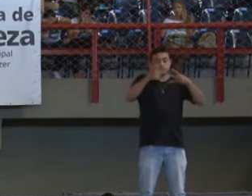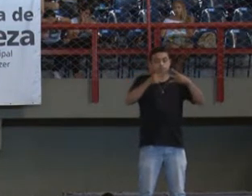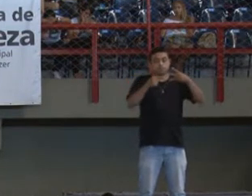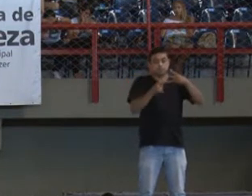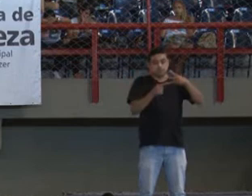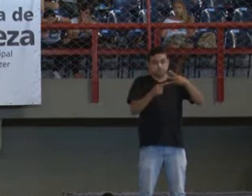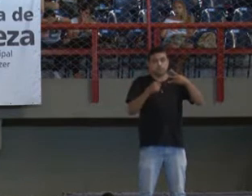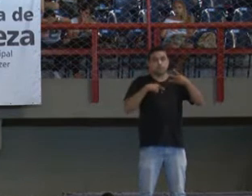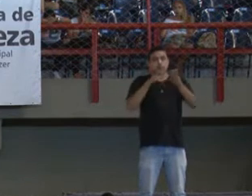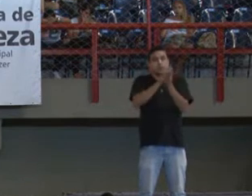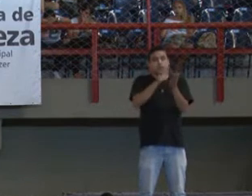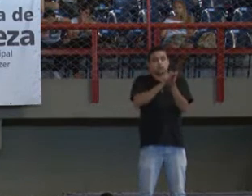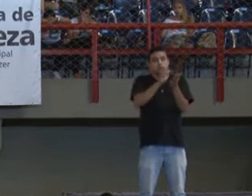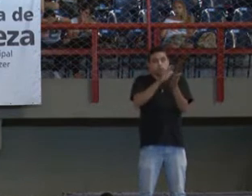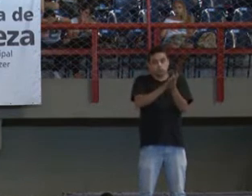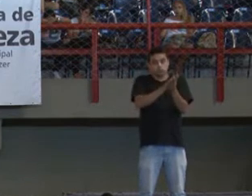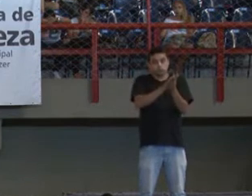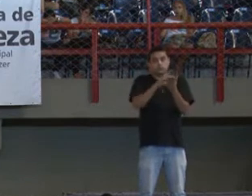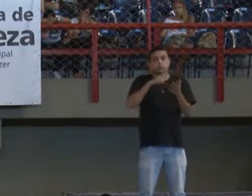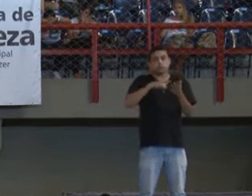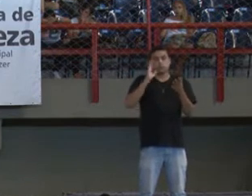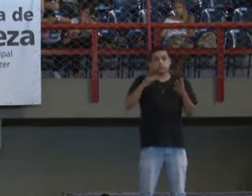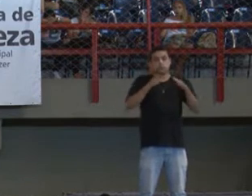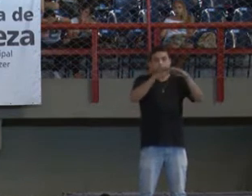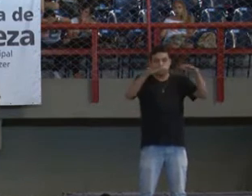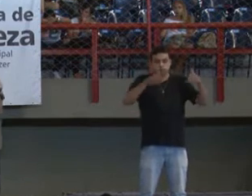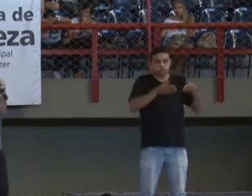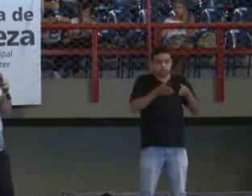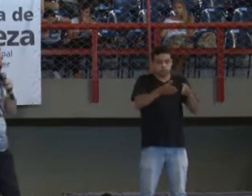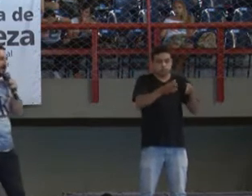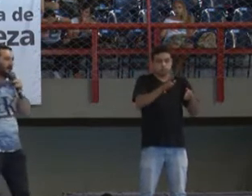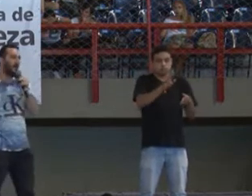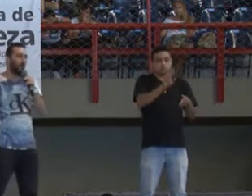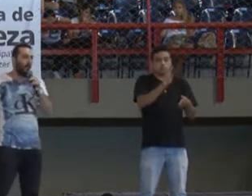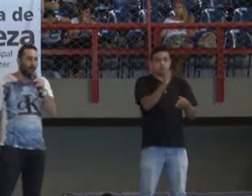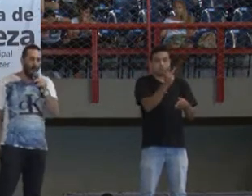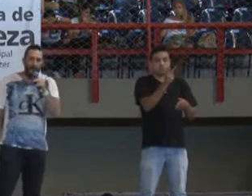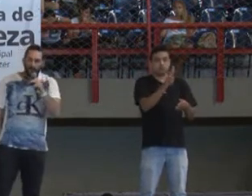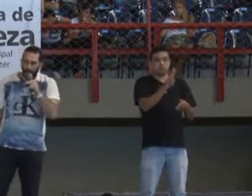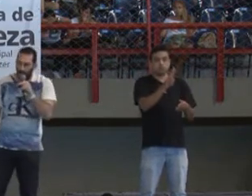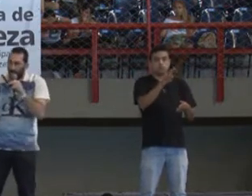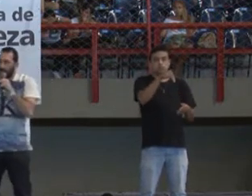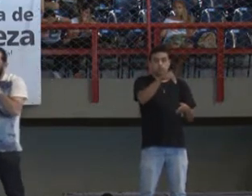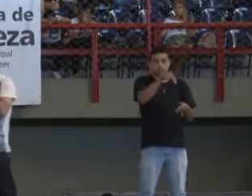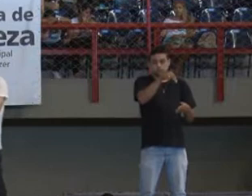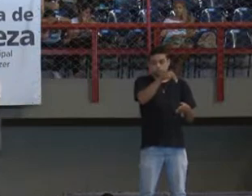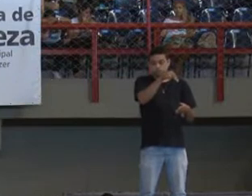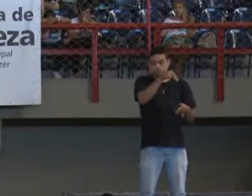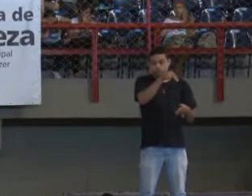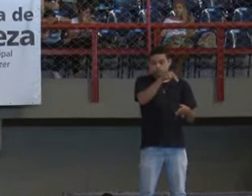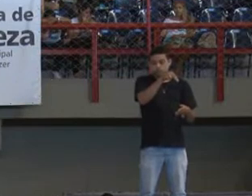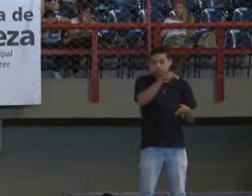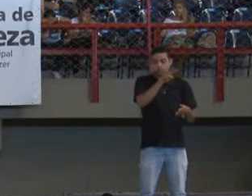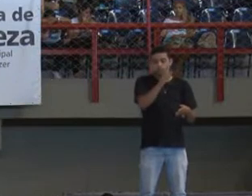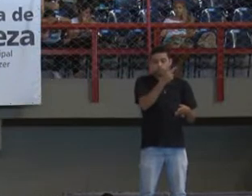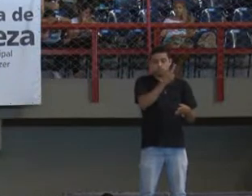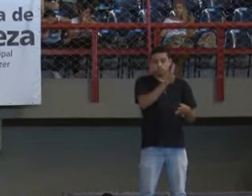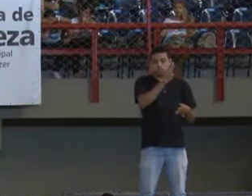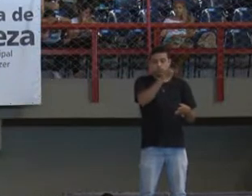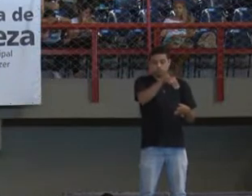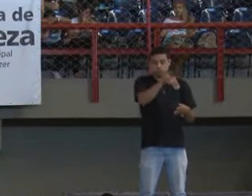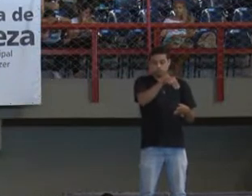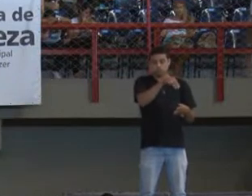correntes. Anote aí: corrente de Humboldt, H-U-M,